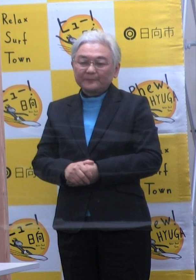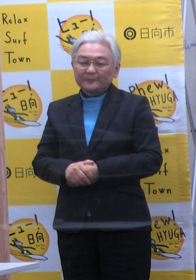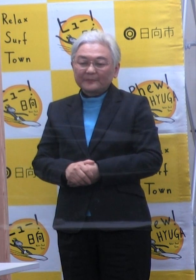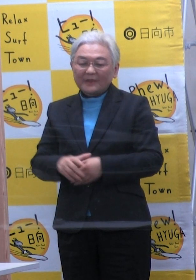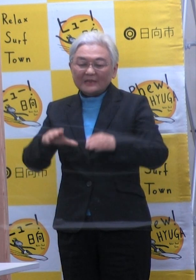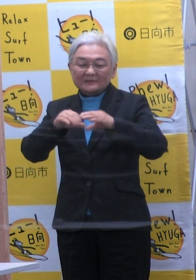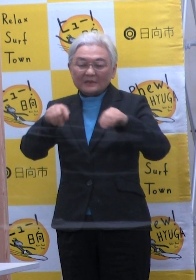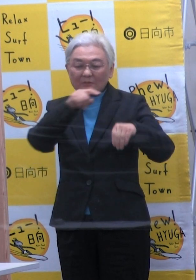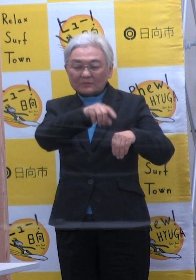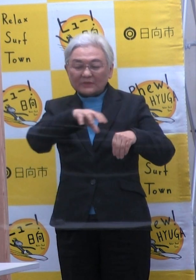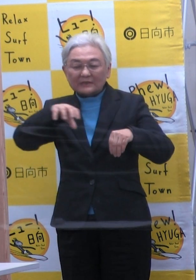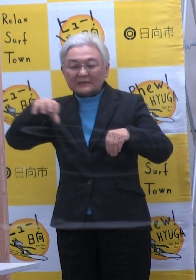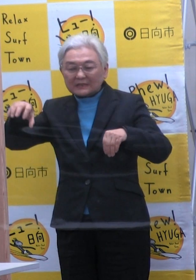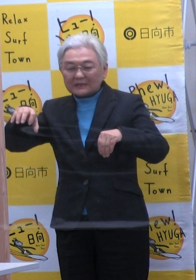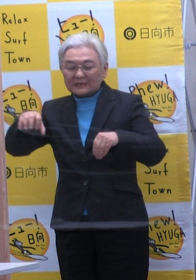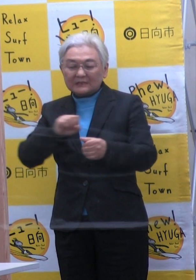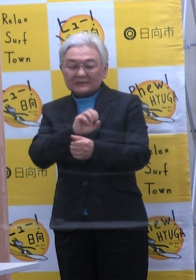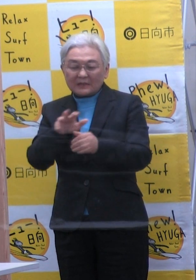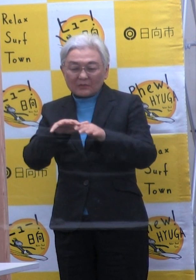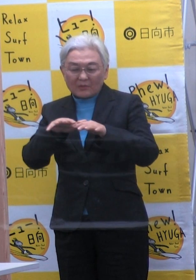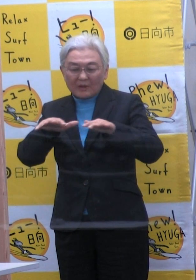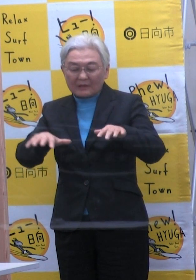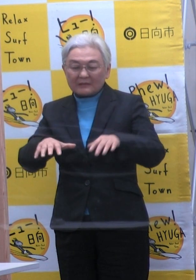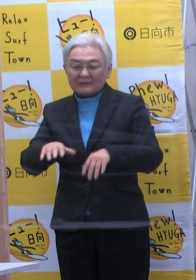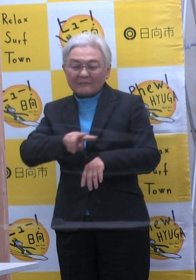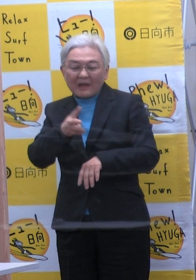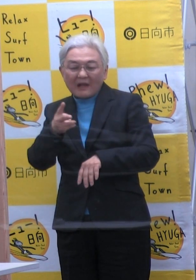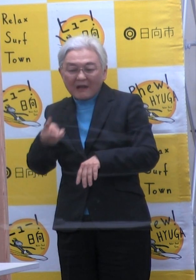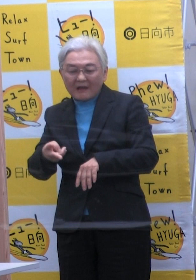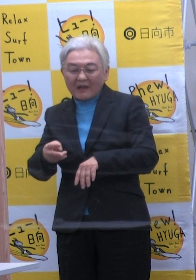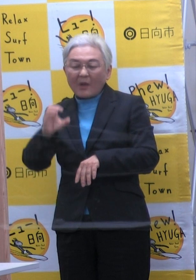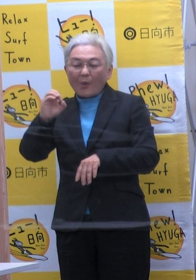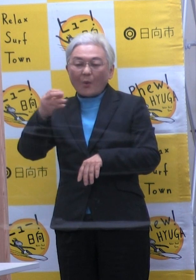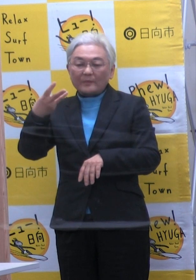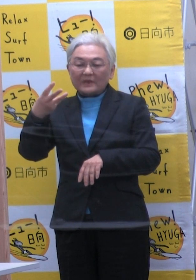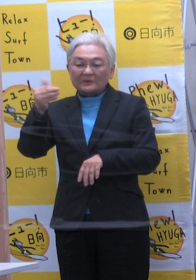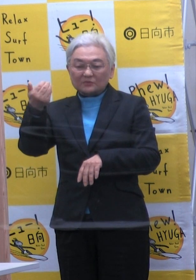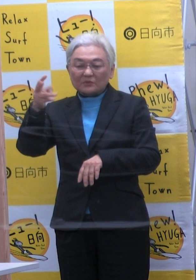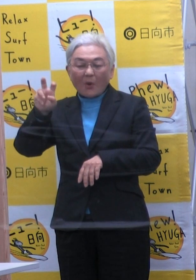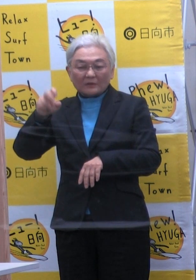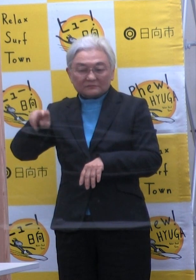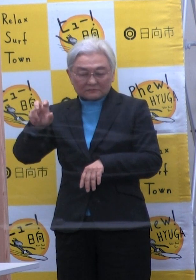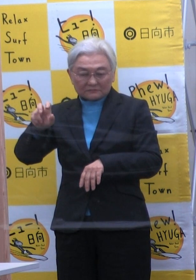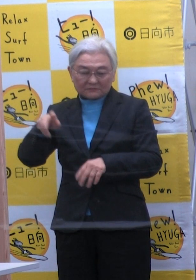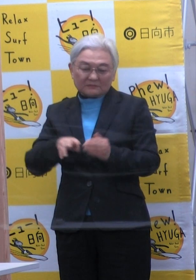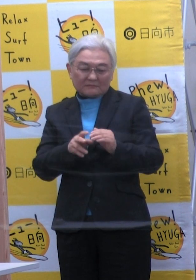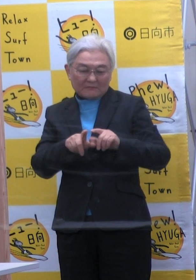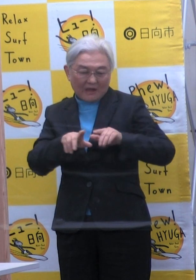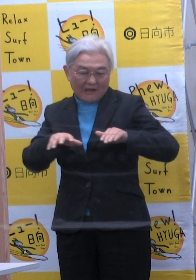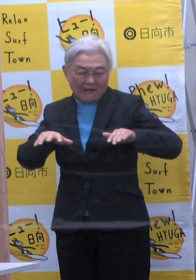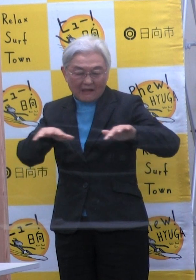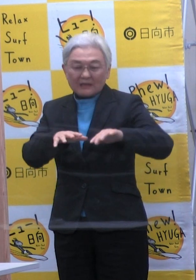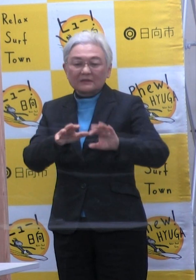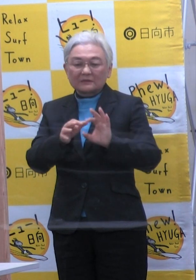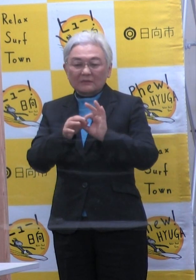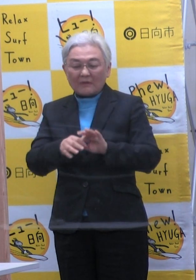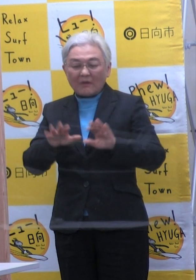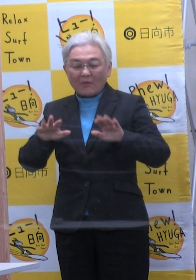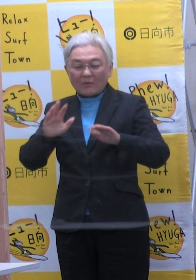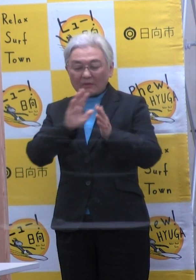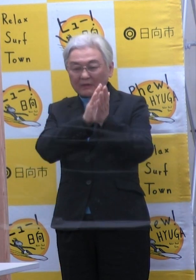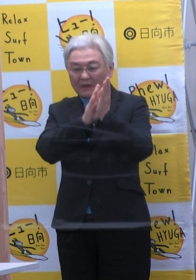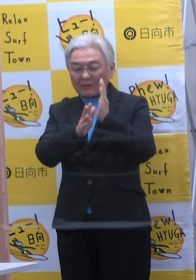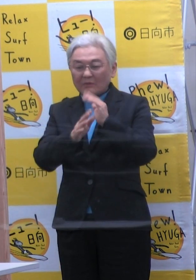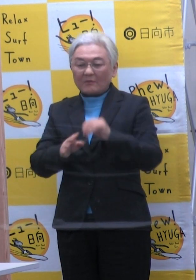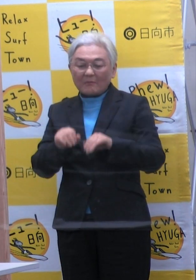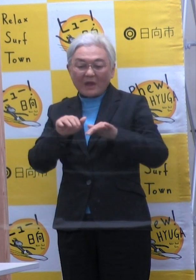全国的に新型コロナウイルスの変異株であるオミクロン株が猛威を振るう中、本県のまん